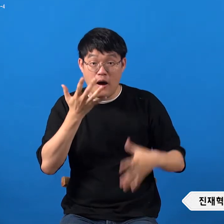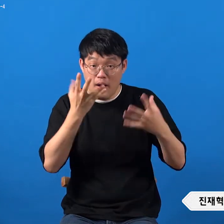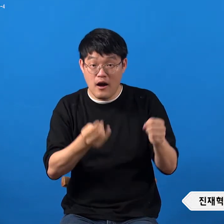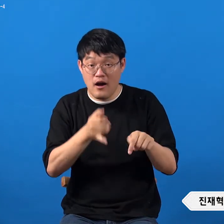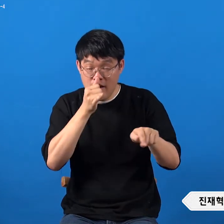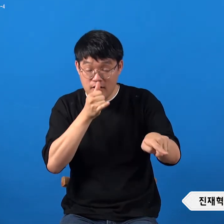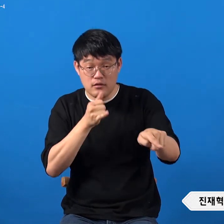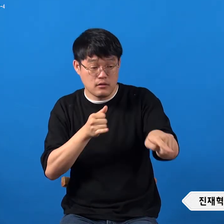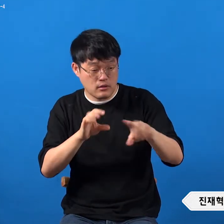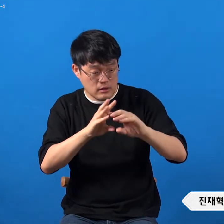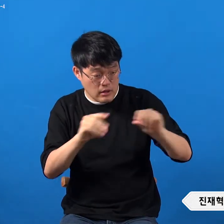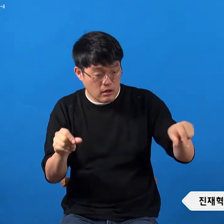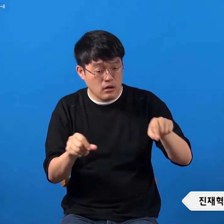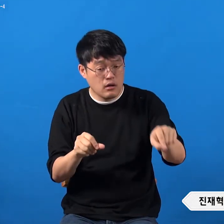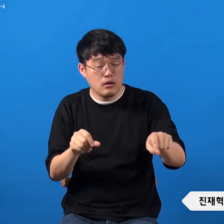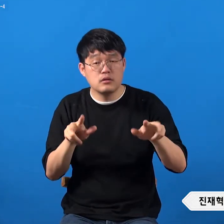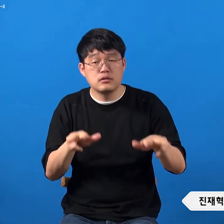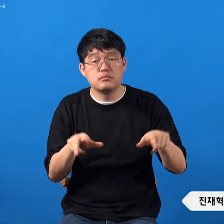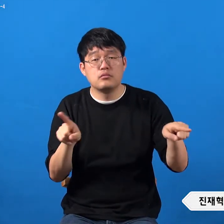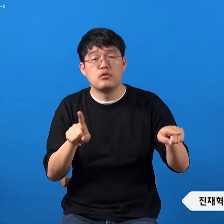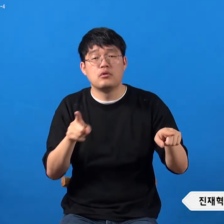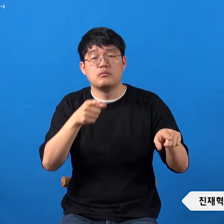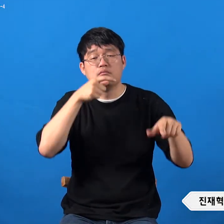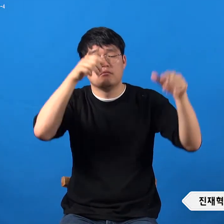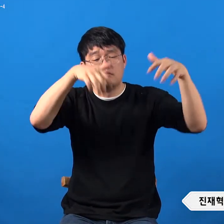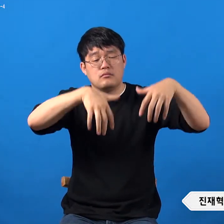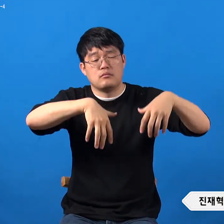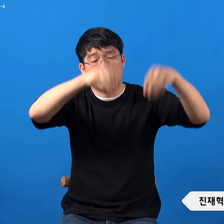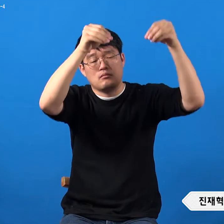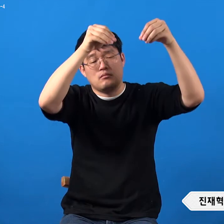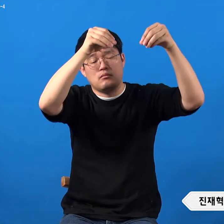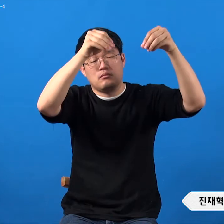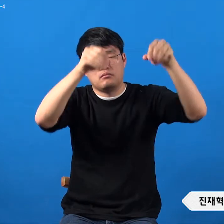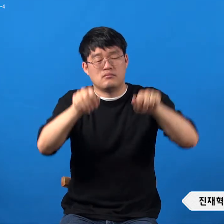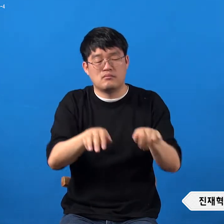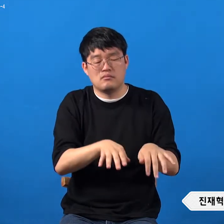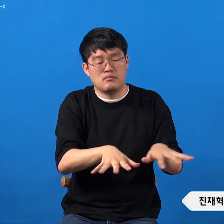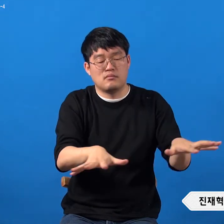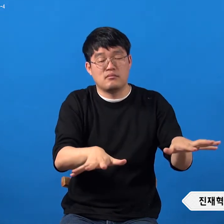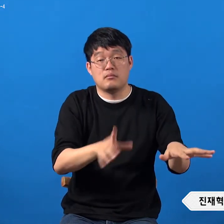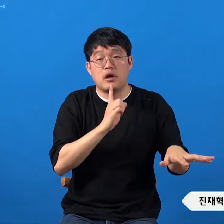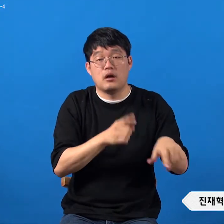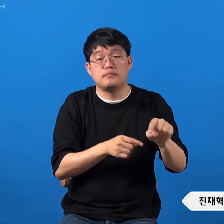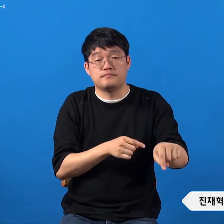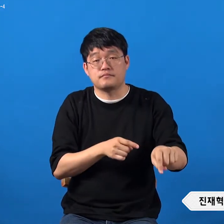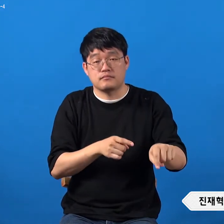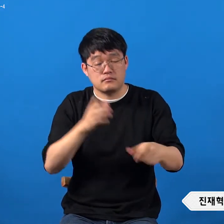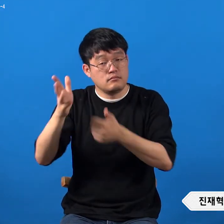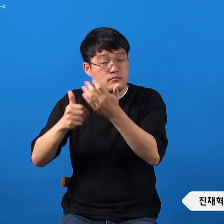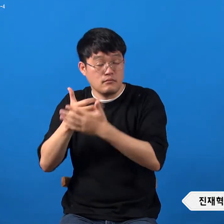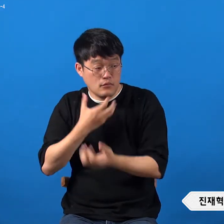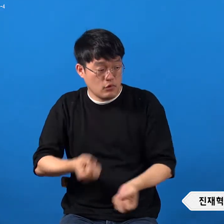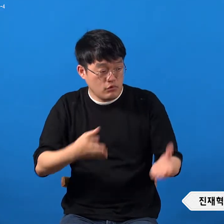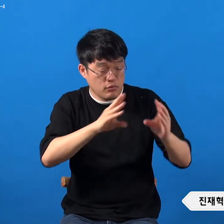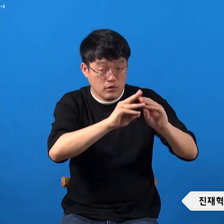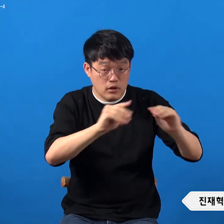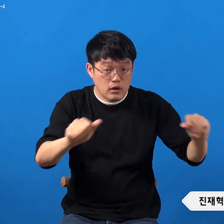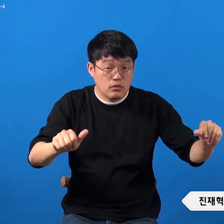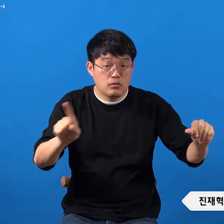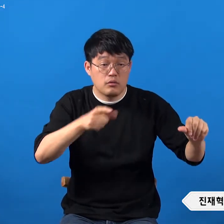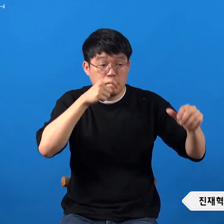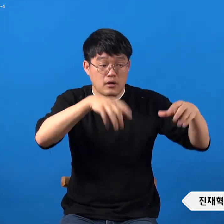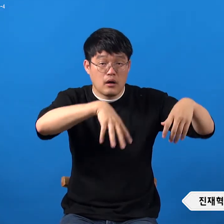땅에 기근이 왔다라고 말씀하고 있습니다. 하나님이 말씀하신 축복의 땅에도 기근이 올 수